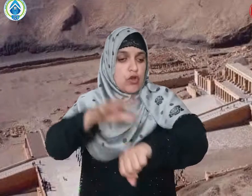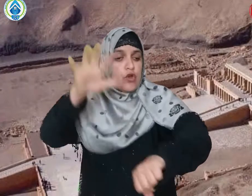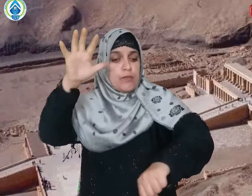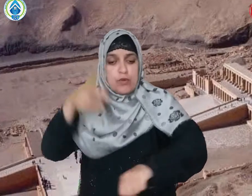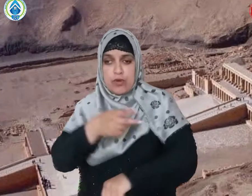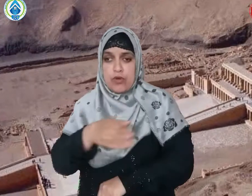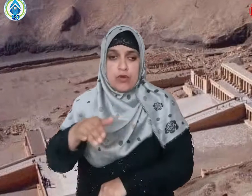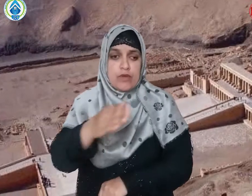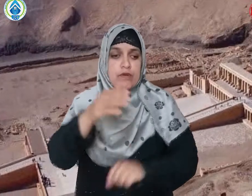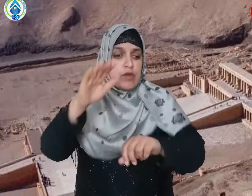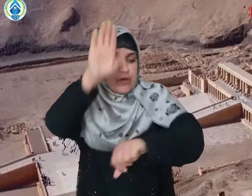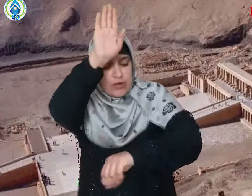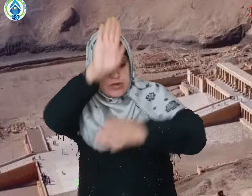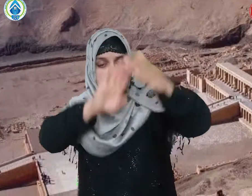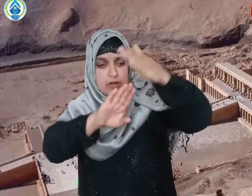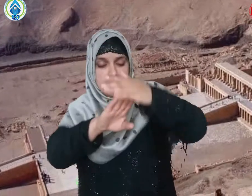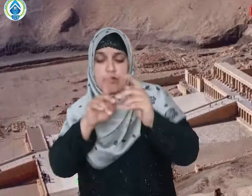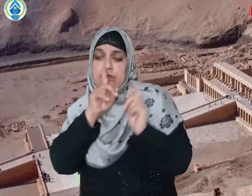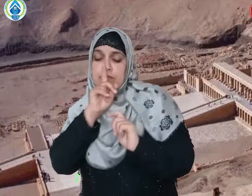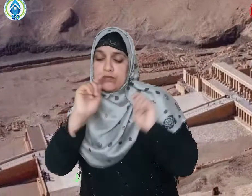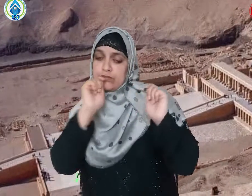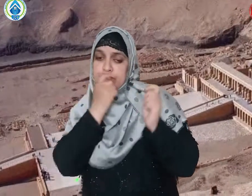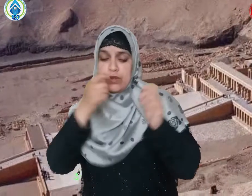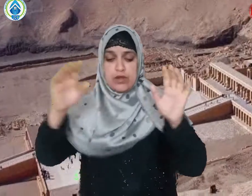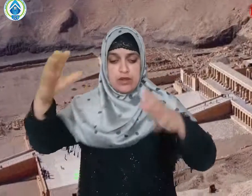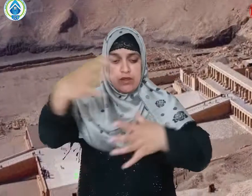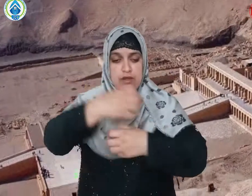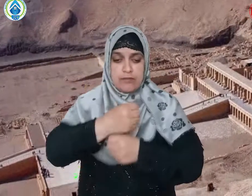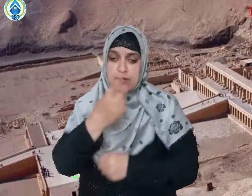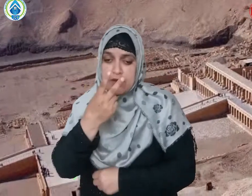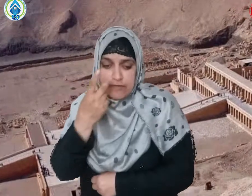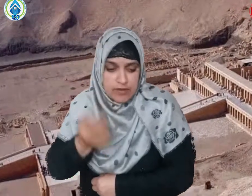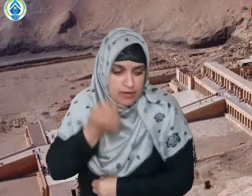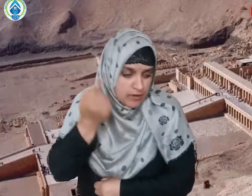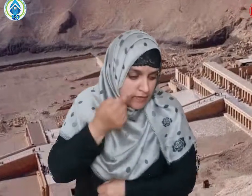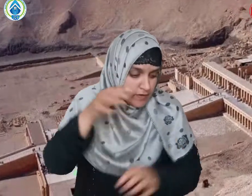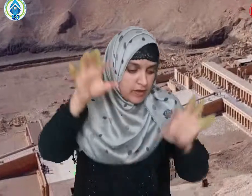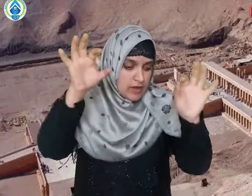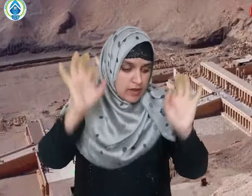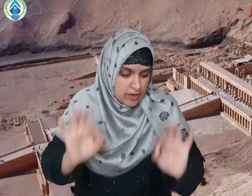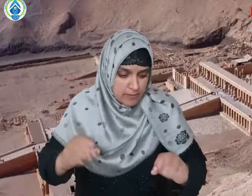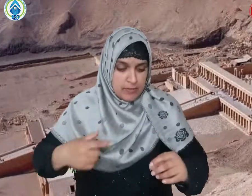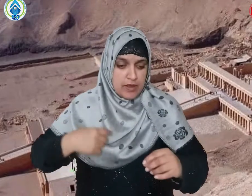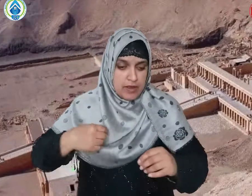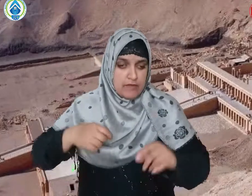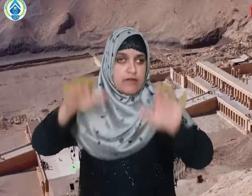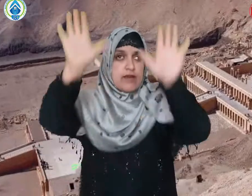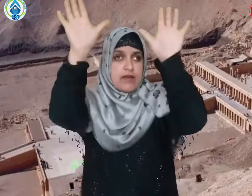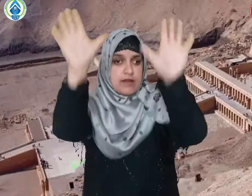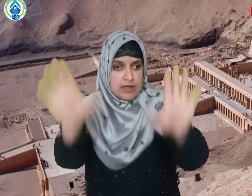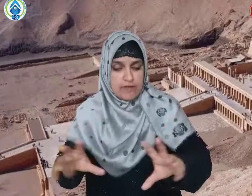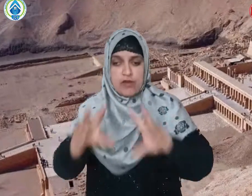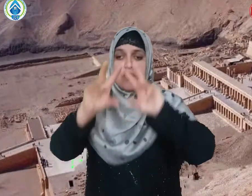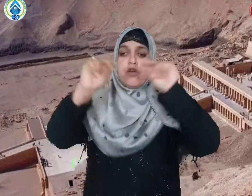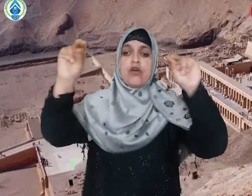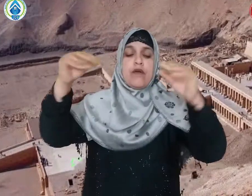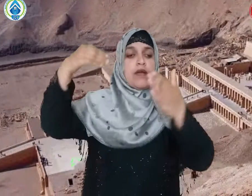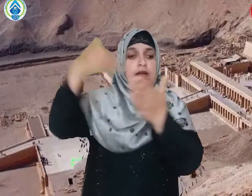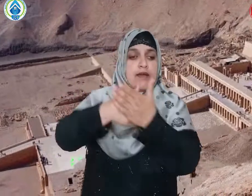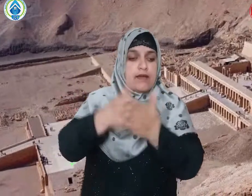مجسمے بنے ہوتے ہیں، جہاں بادشاہوں کو دیوتاؤں کے ساتھ دکھایا جاتا ہے، اور قدیم مصری زبان بادشاہوں اور دیوتاؤں کے بارے میں تعریفی کلمات